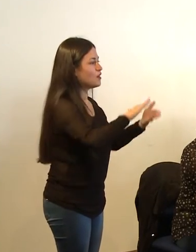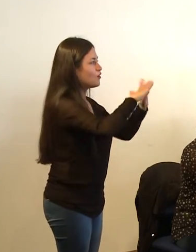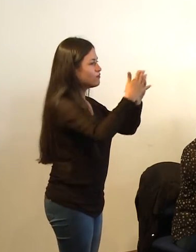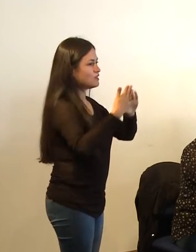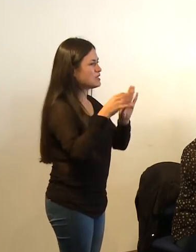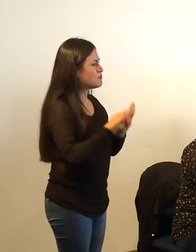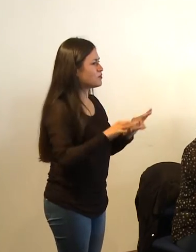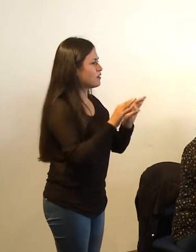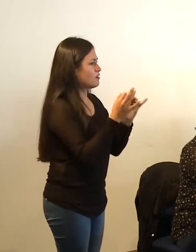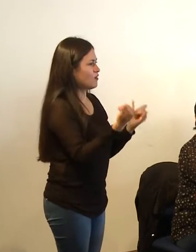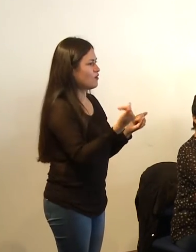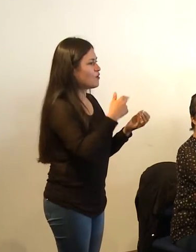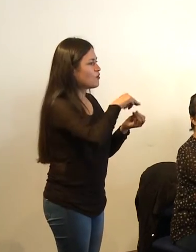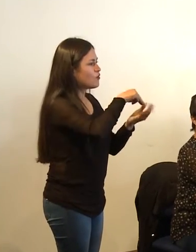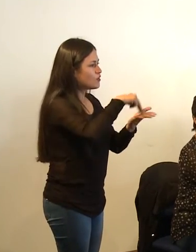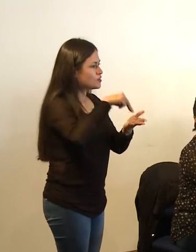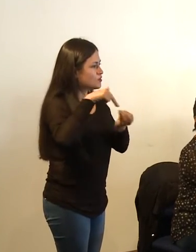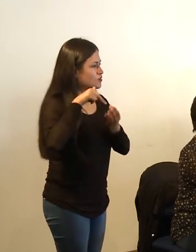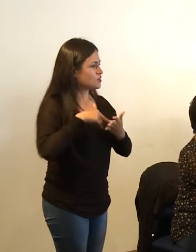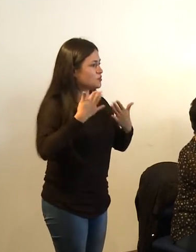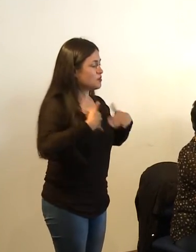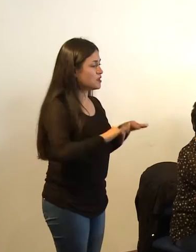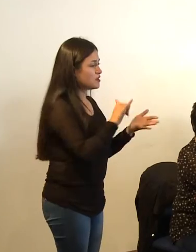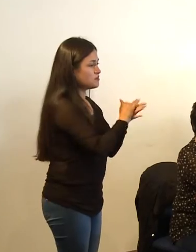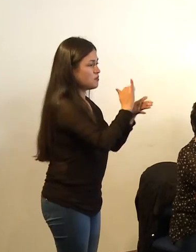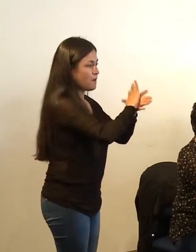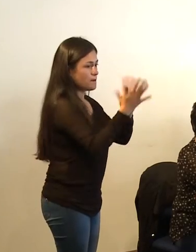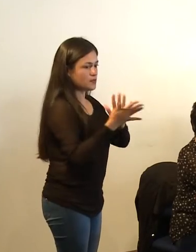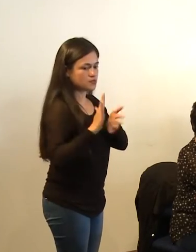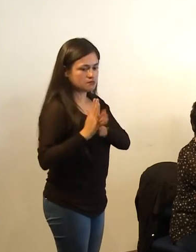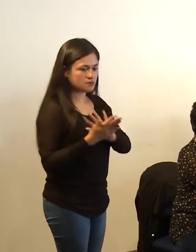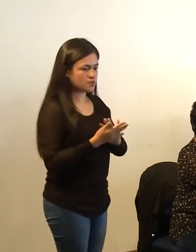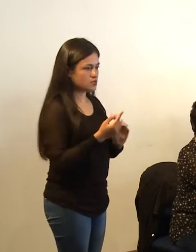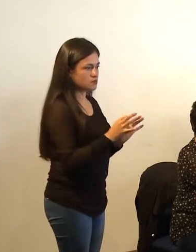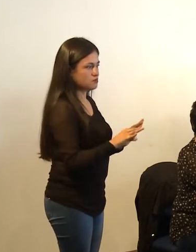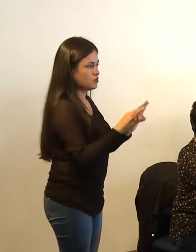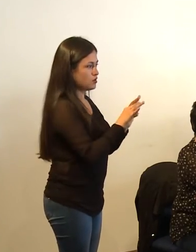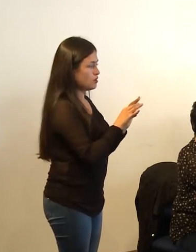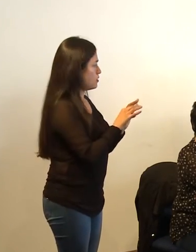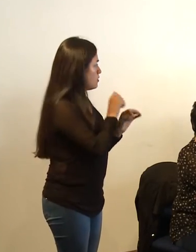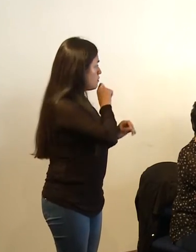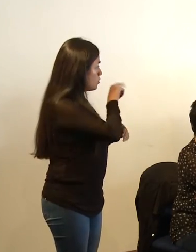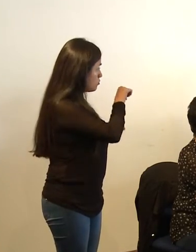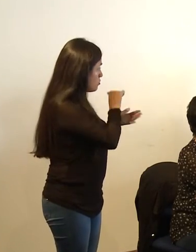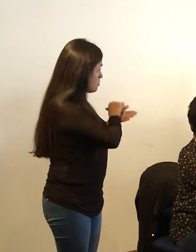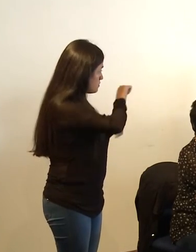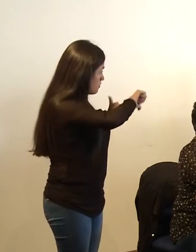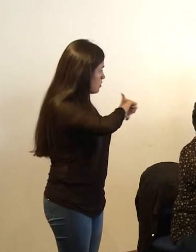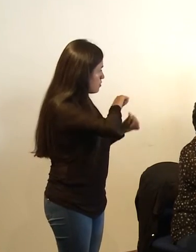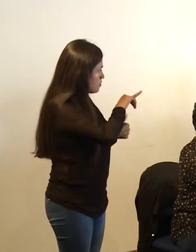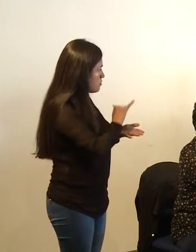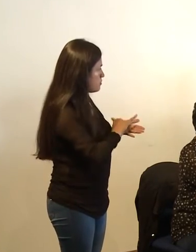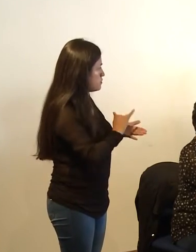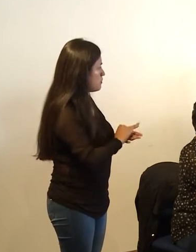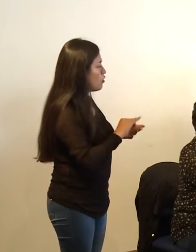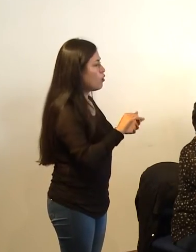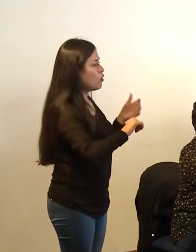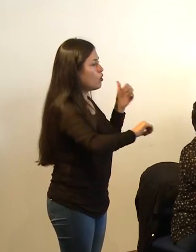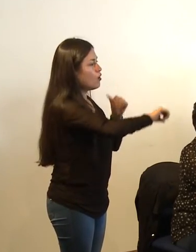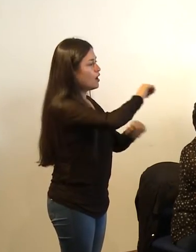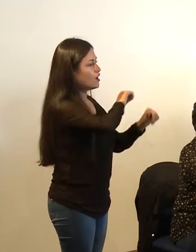construcción cultural, política, social en este momento del país. ¿Hacemos la misma ronda, les parece? ¿O al